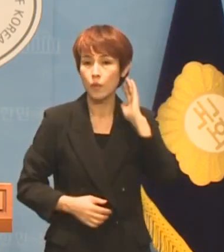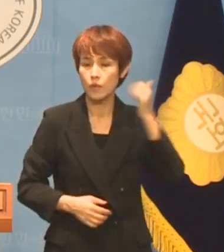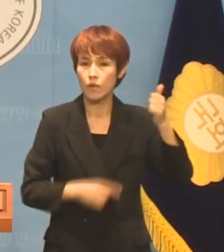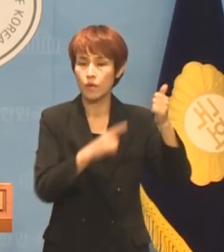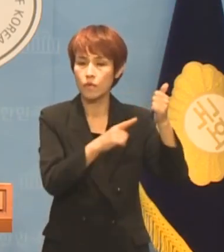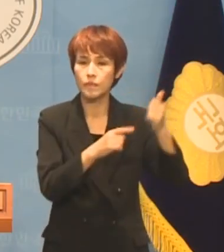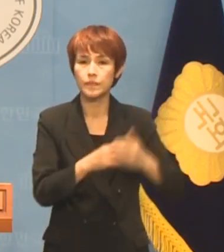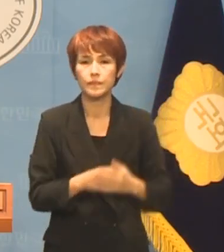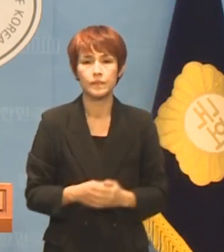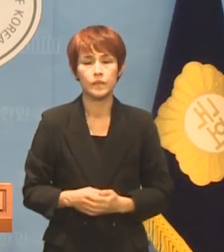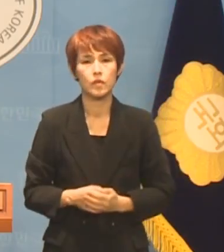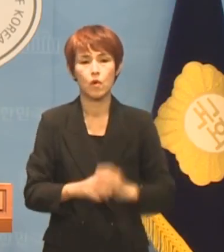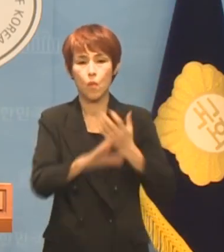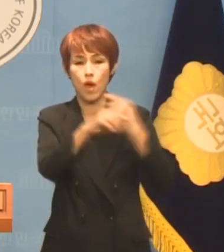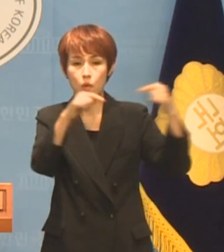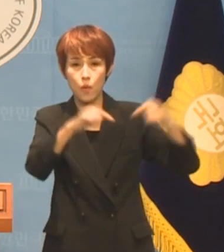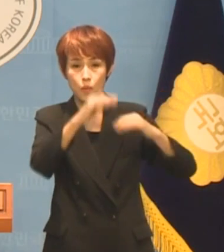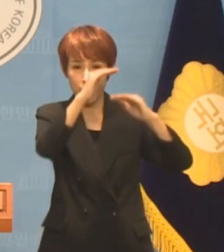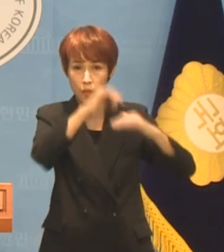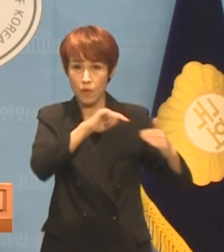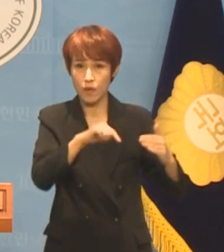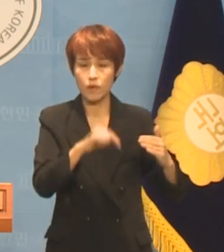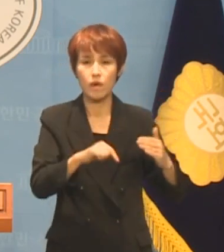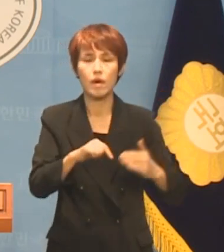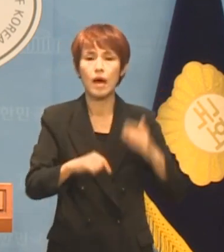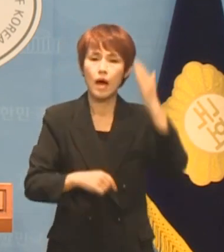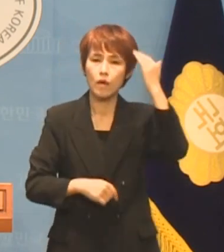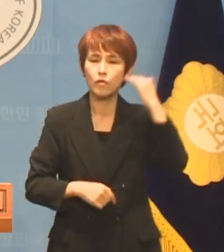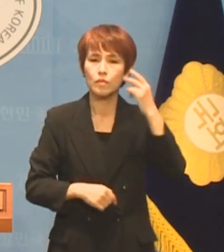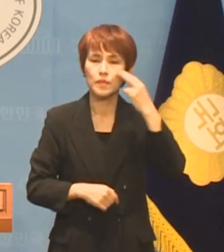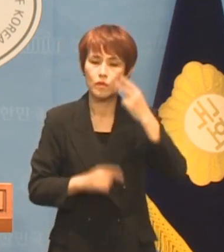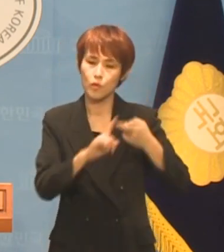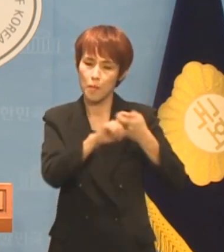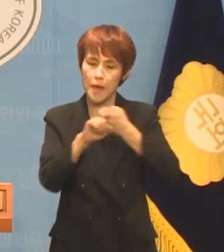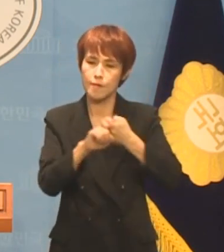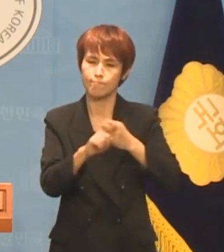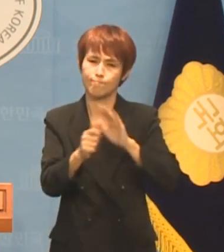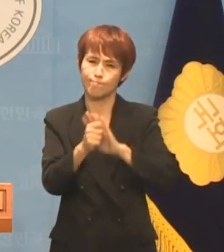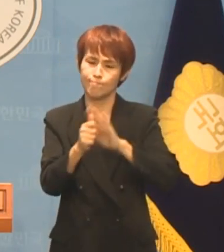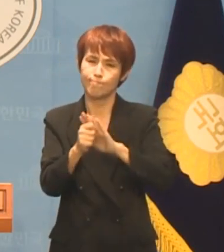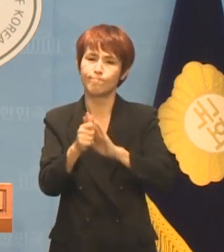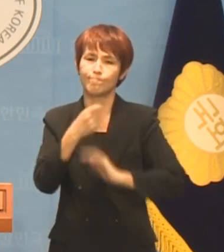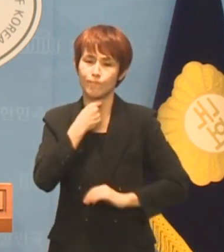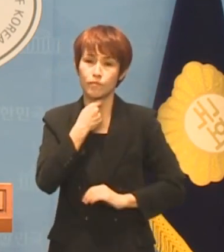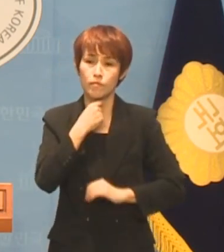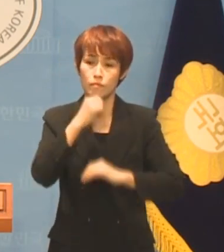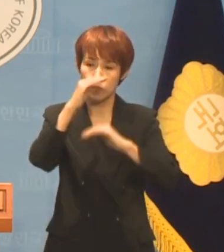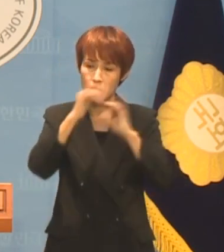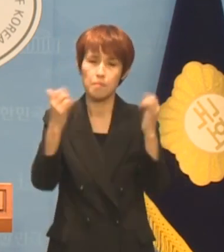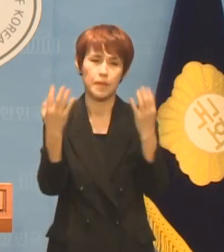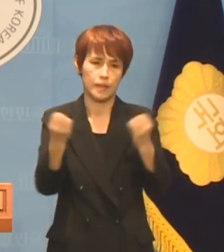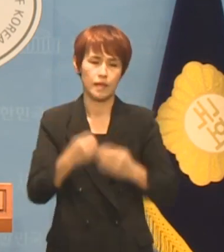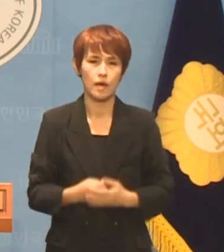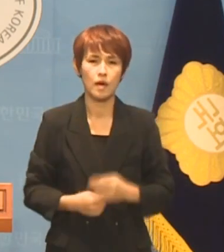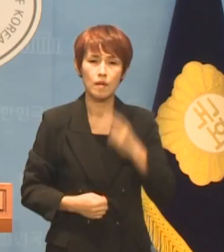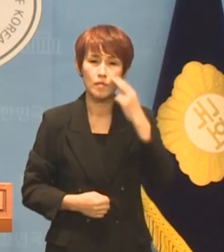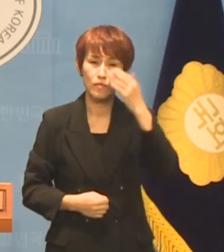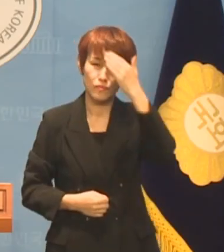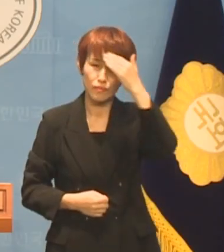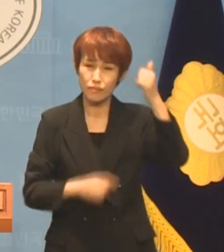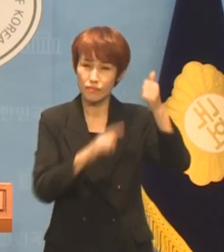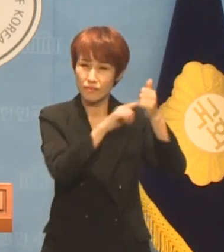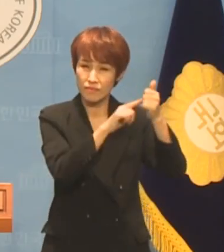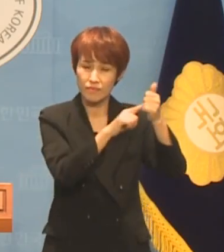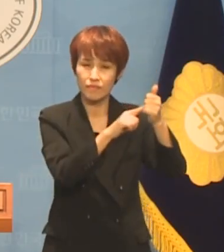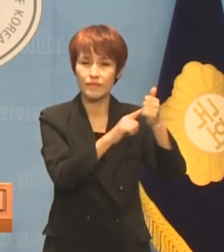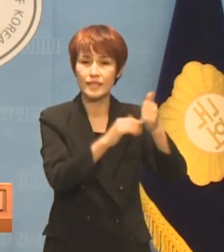믿습니다. 외교정책 커뮤니티에는 미한 동맹을 매우 지지하는 사람들이 많습니다. 트럼프의 외교 스타일은 개인적이죠.